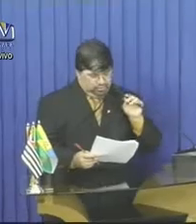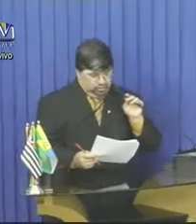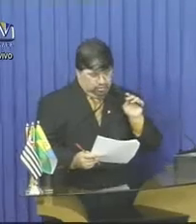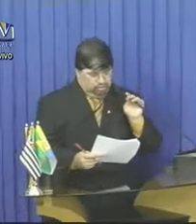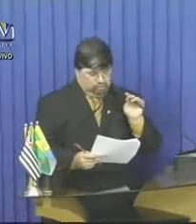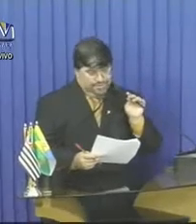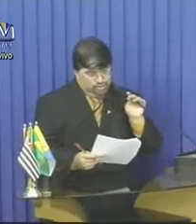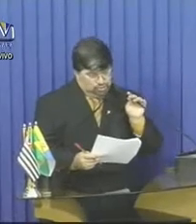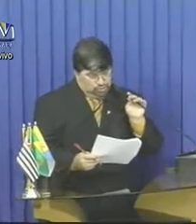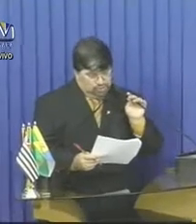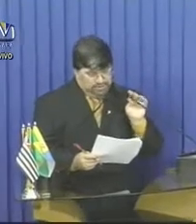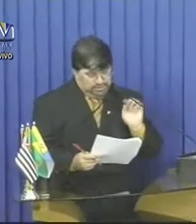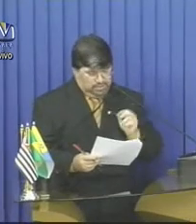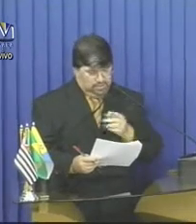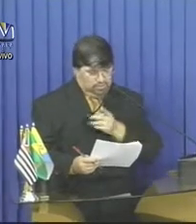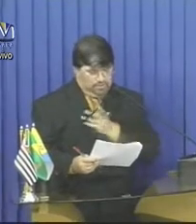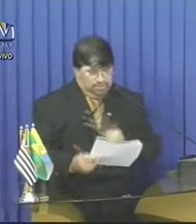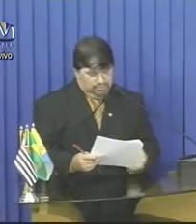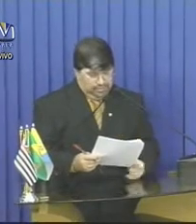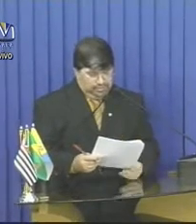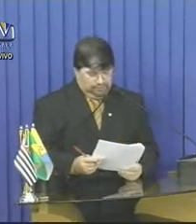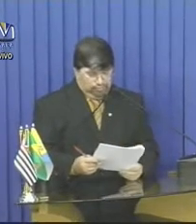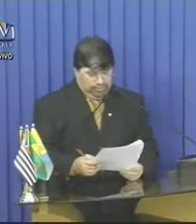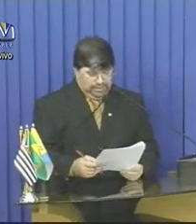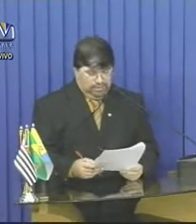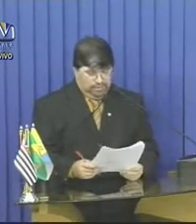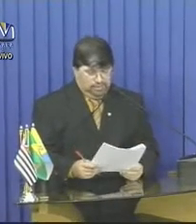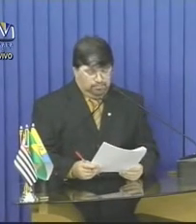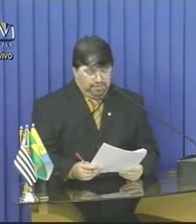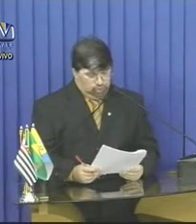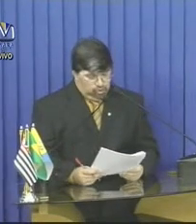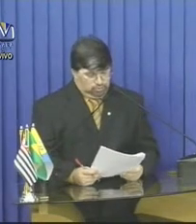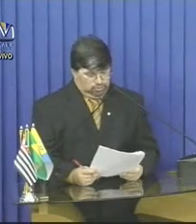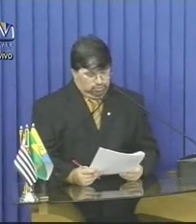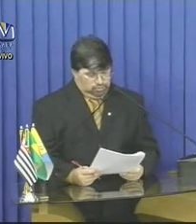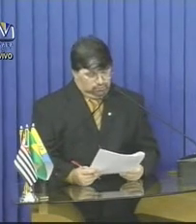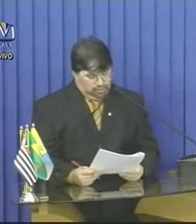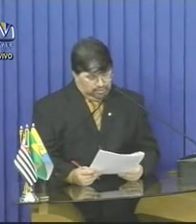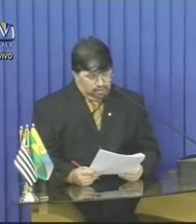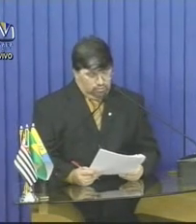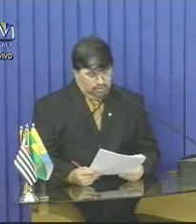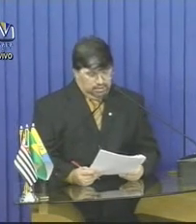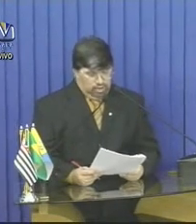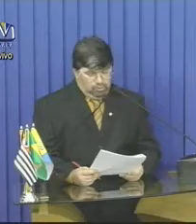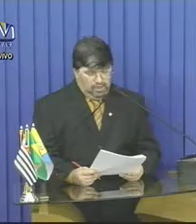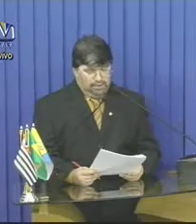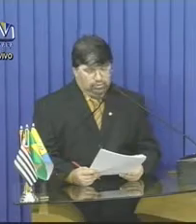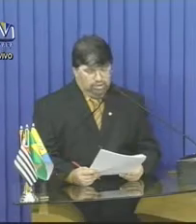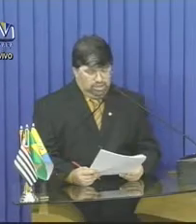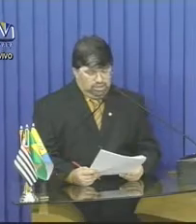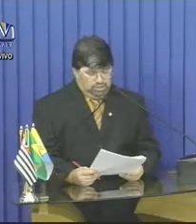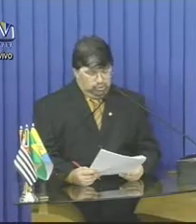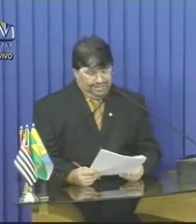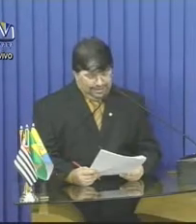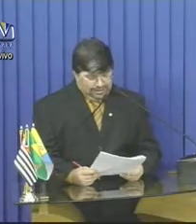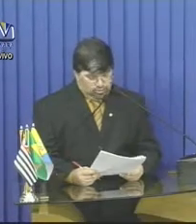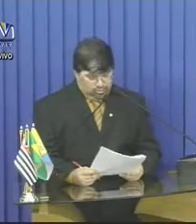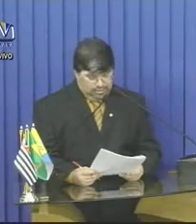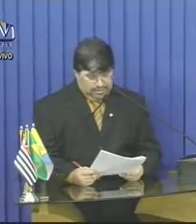da execução do hino nacional brasileiro, feita por Elaine Belotto no vocal e Alberto de Lima